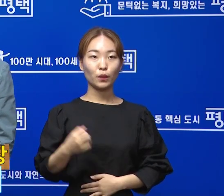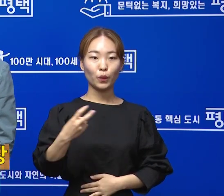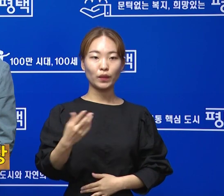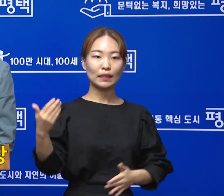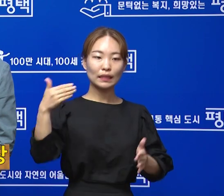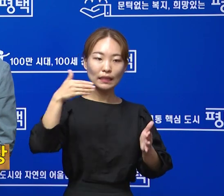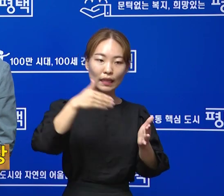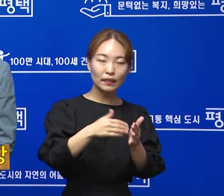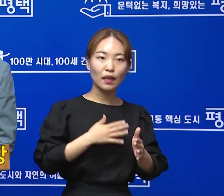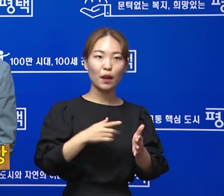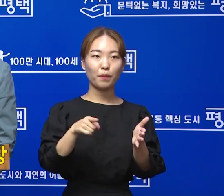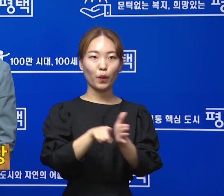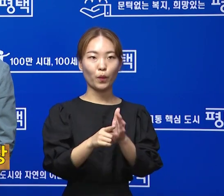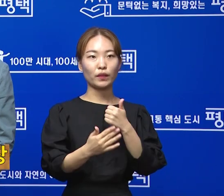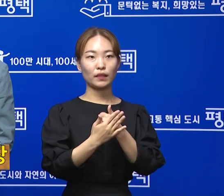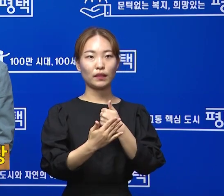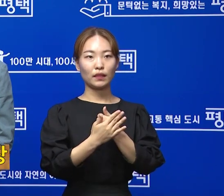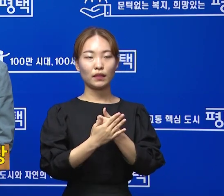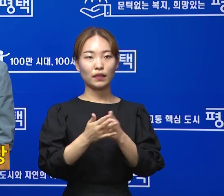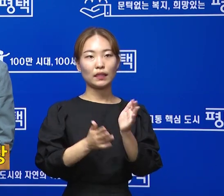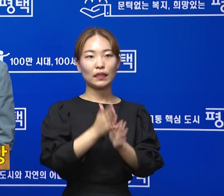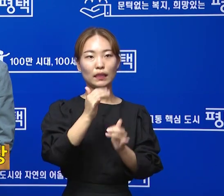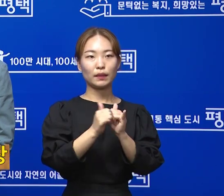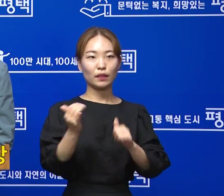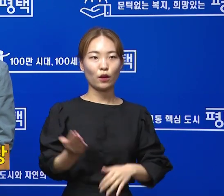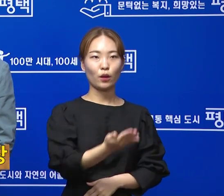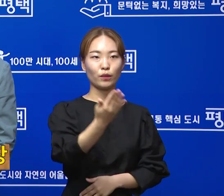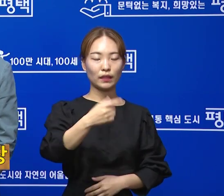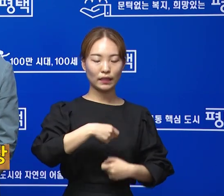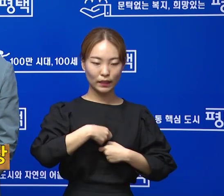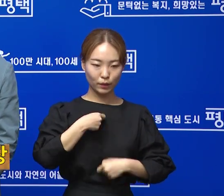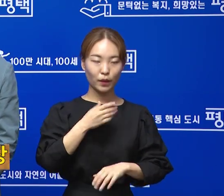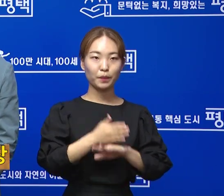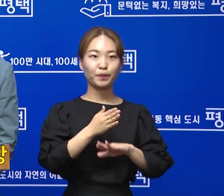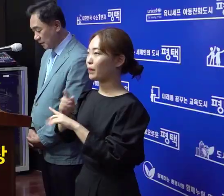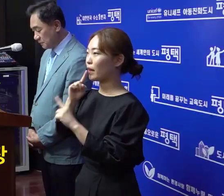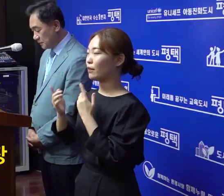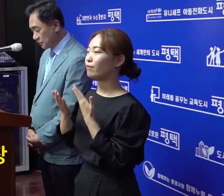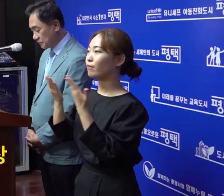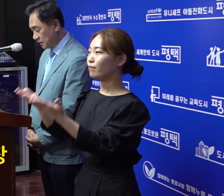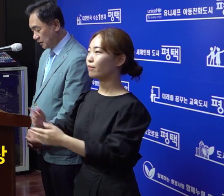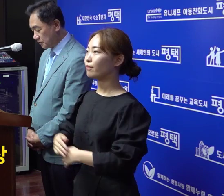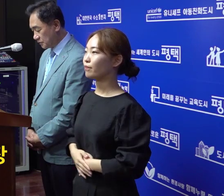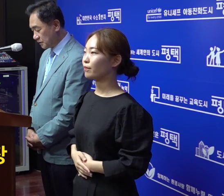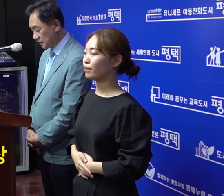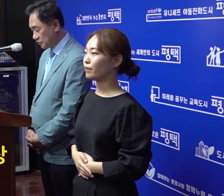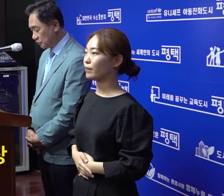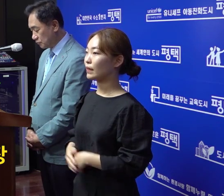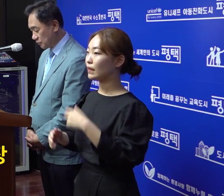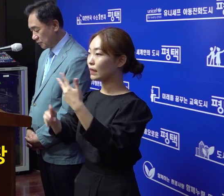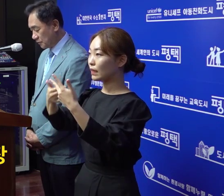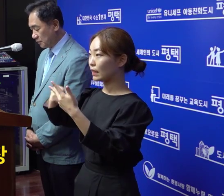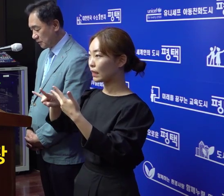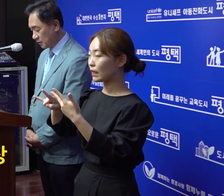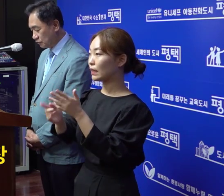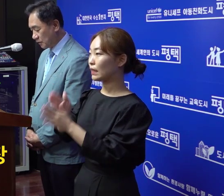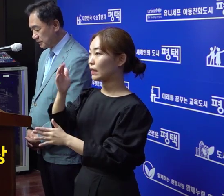믿고 지지해 주신 시민 여러분께 진심으로 감사를 드립니다. 민선 7기 첫 시장